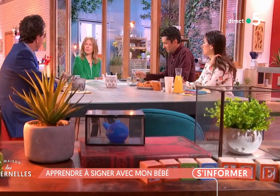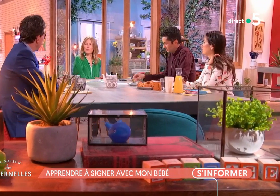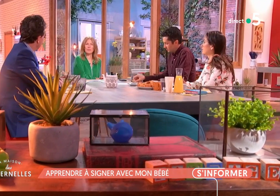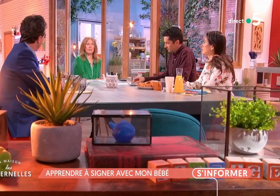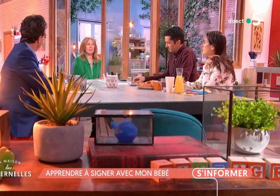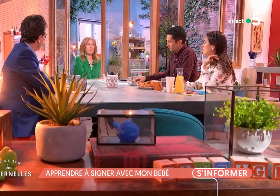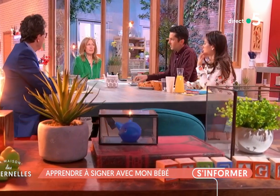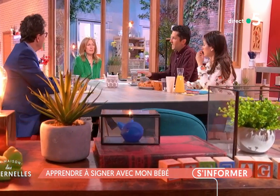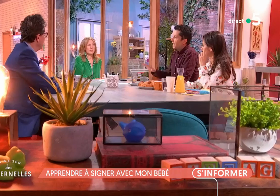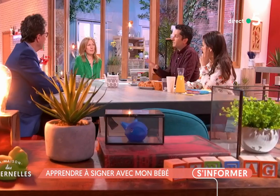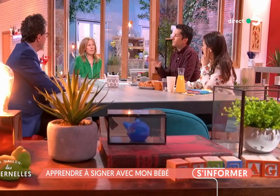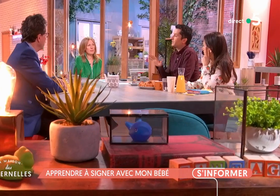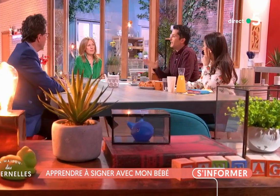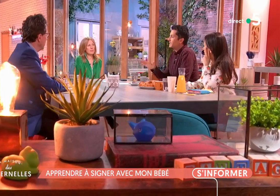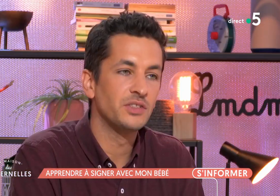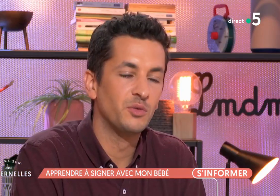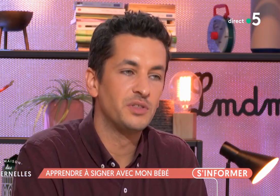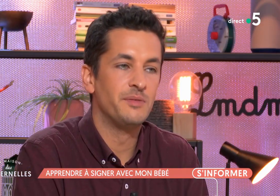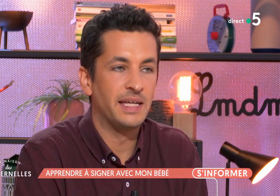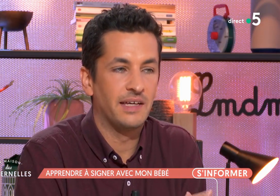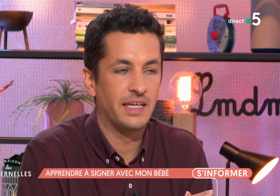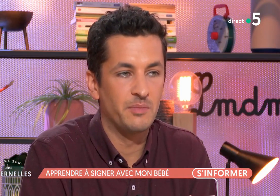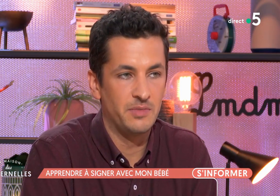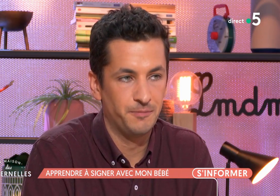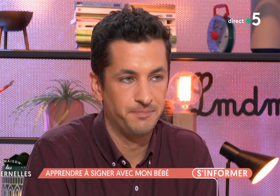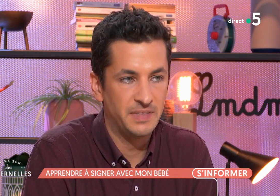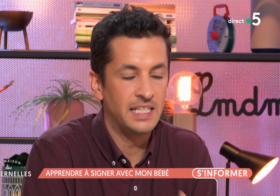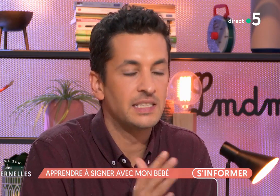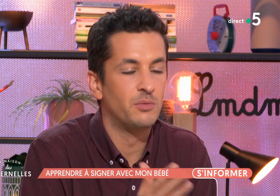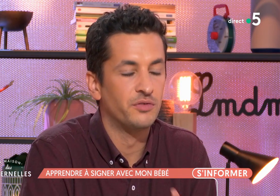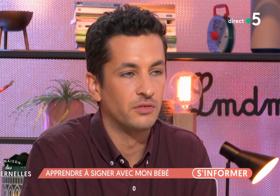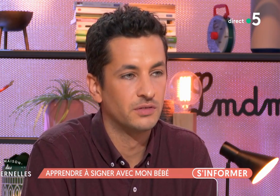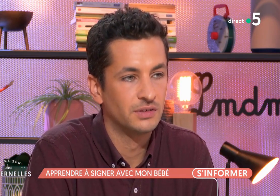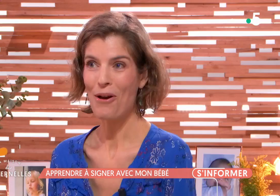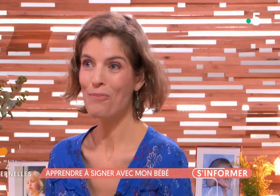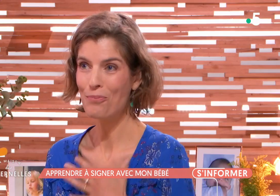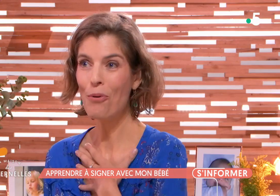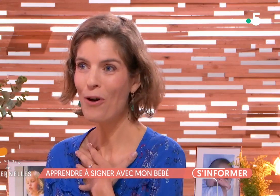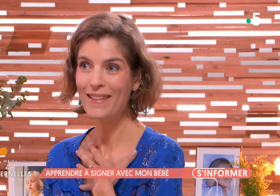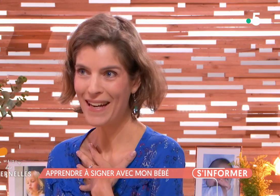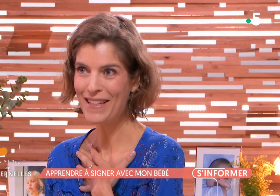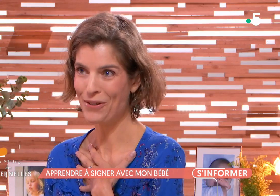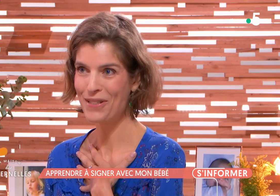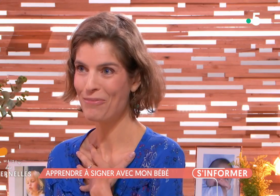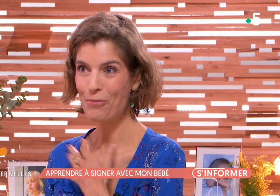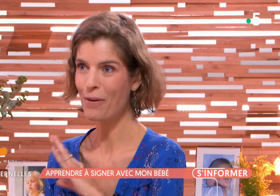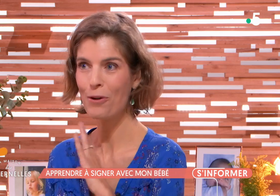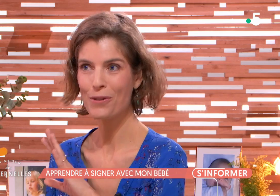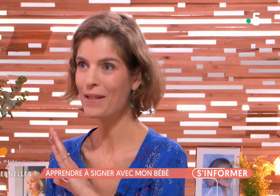L'enfant va comprendre. À partir de quel âge on peut s'y mettre avec un bébé ? Et c'est là que c'est bluffant. Alors, pour moi, dès la naissance, on peut vraiment commencer